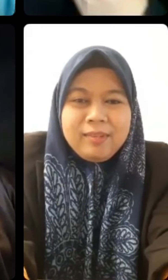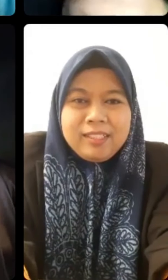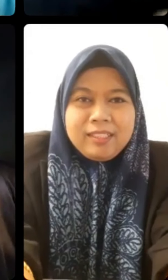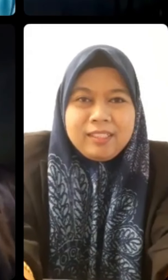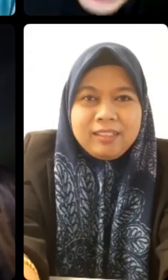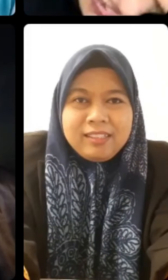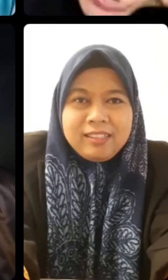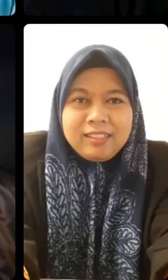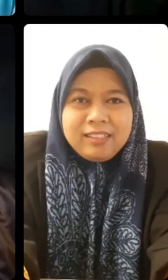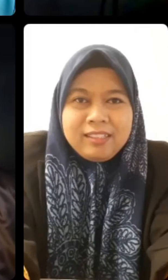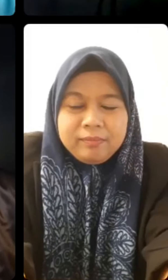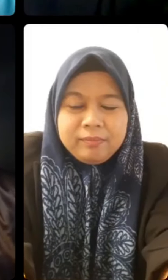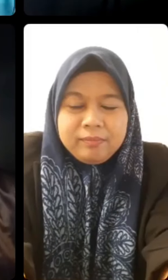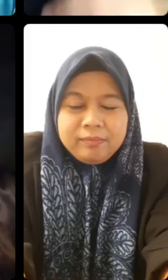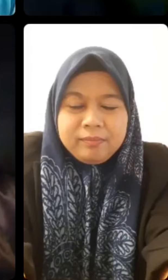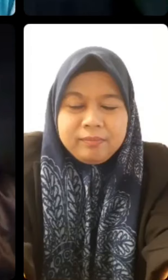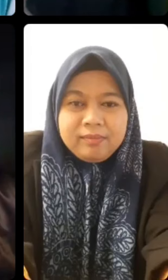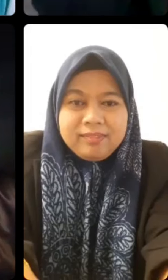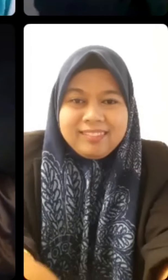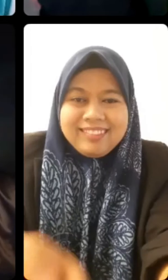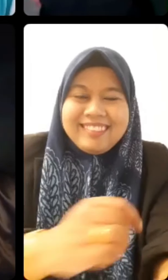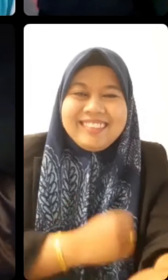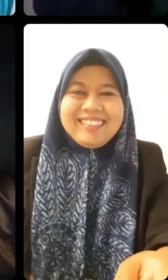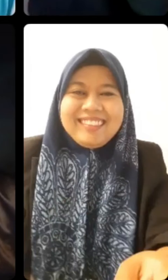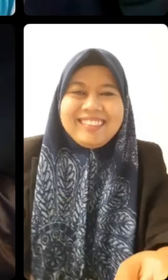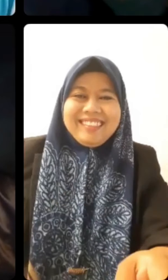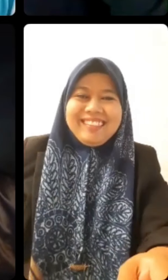Itu sama je. Hati je buat kan.